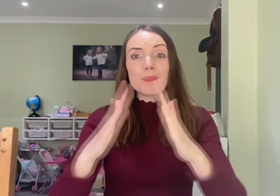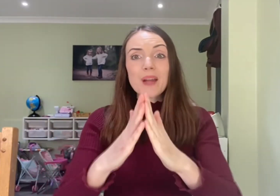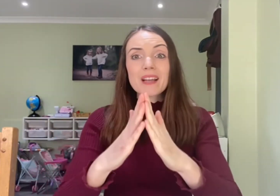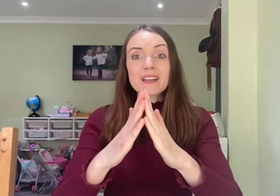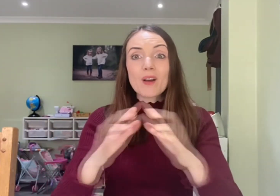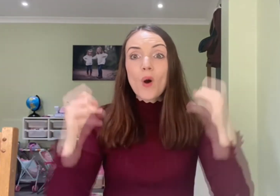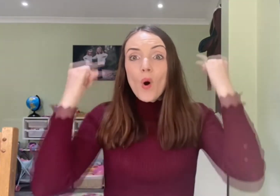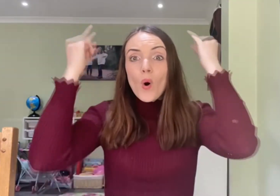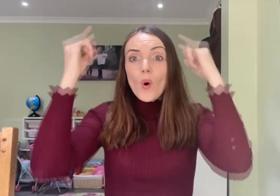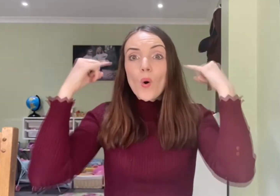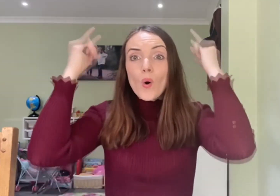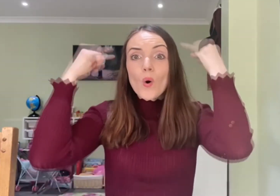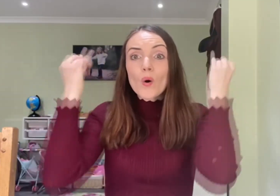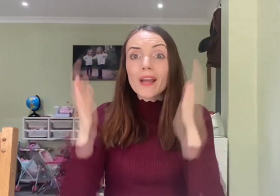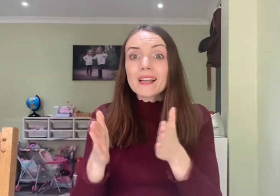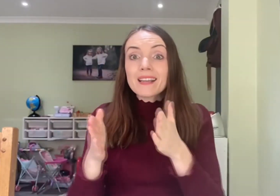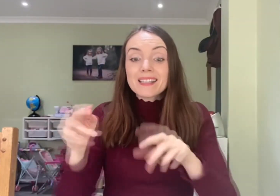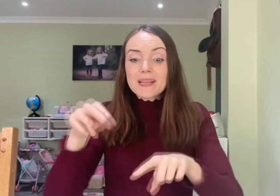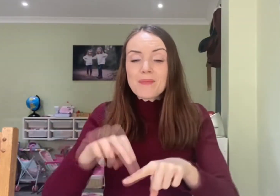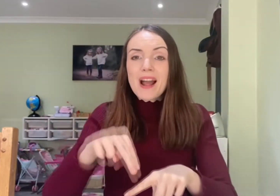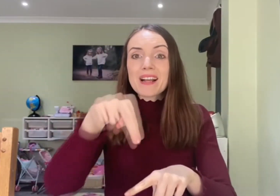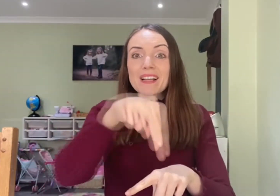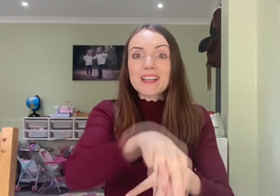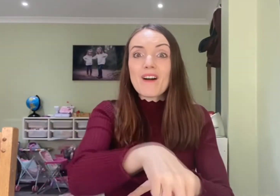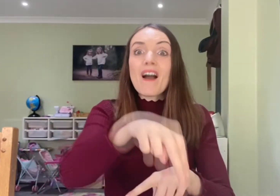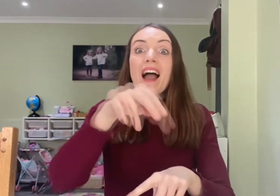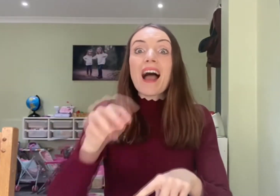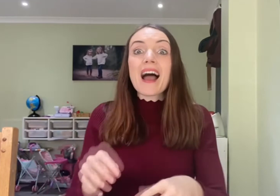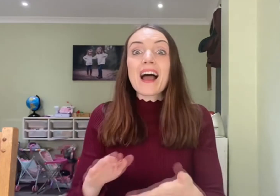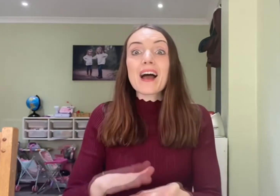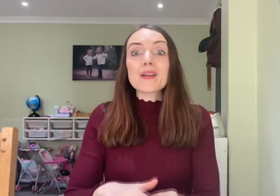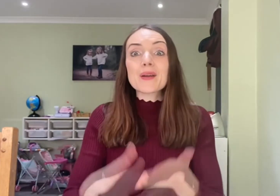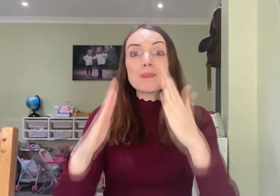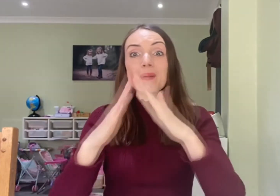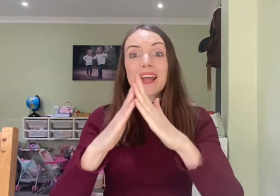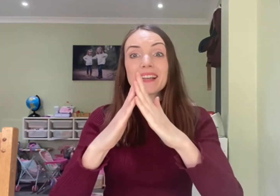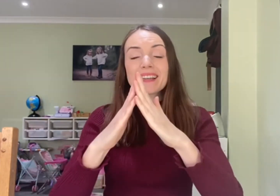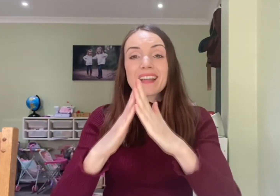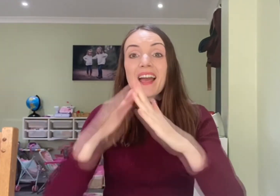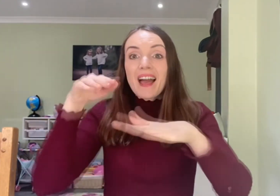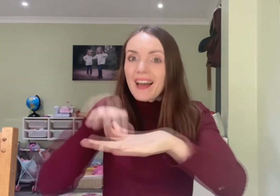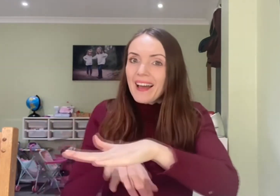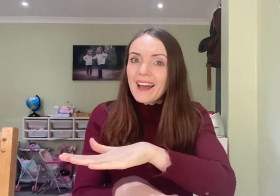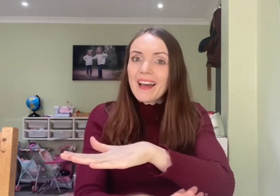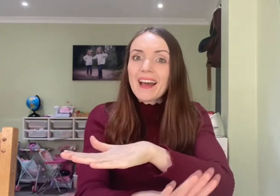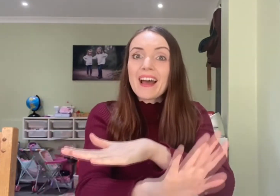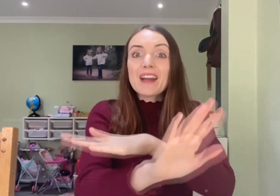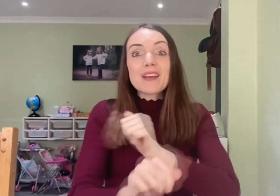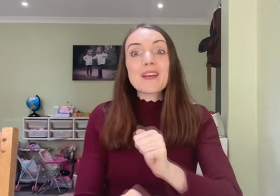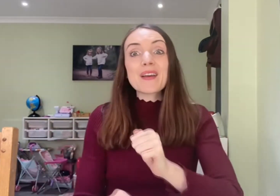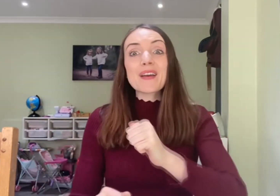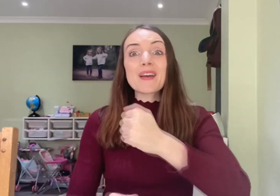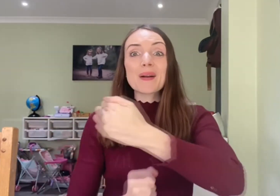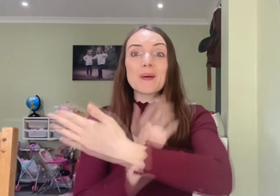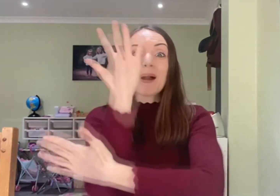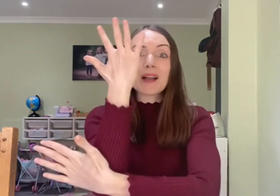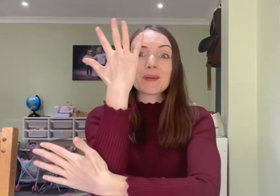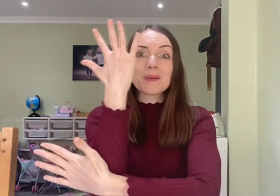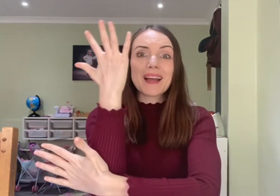bryn. Oen sy'n prancio ar y bryn yn y